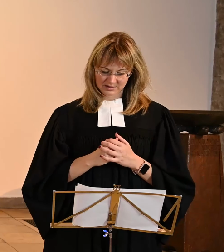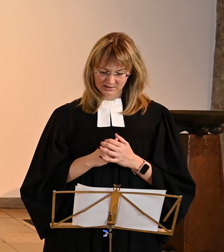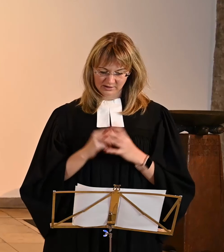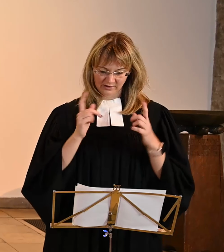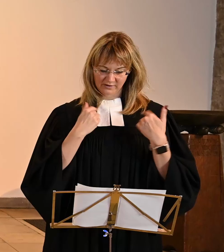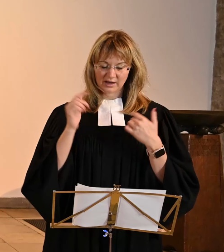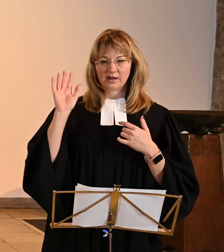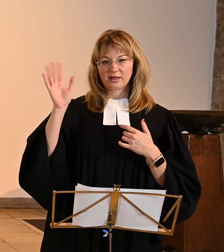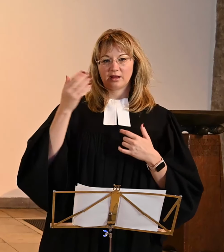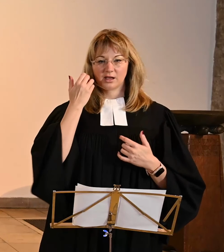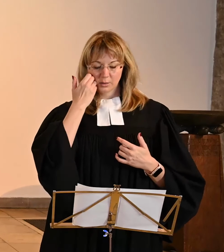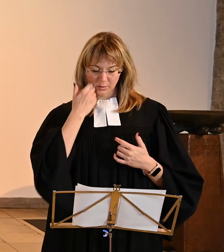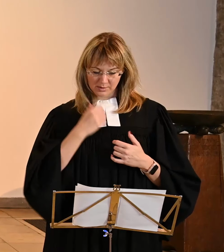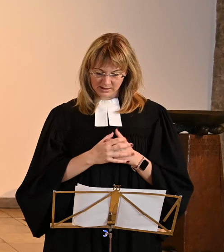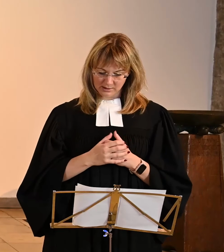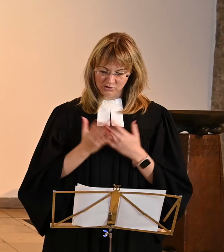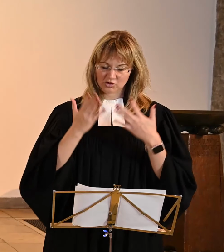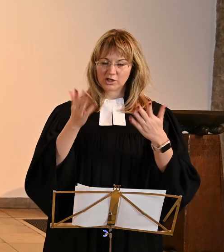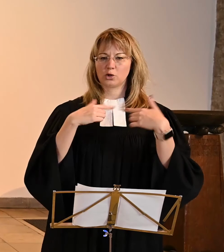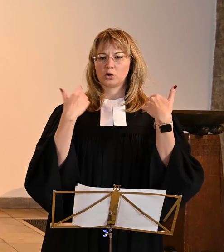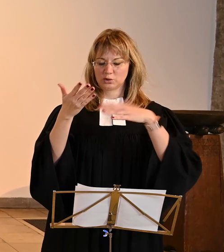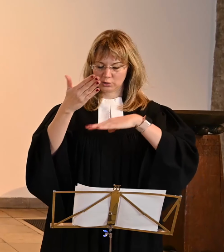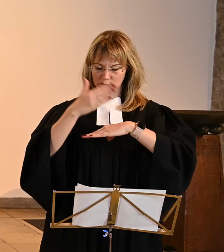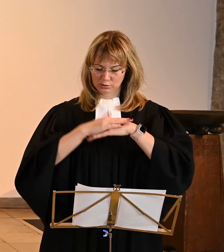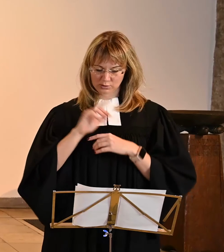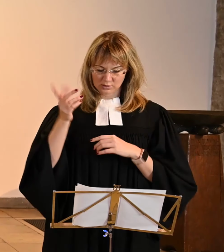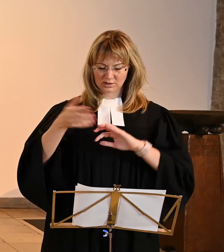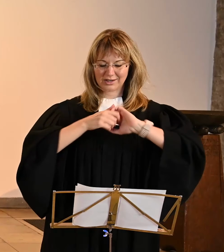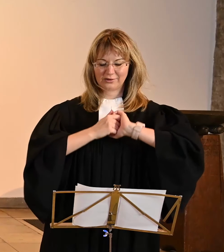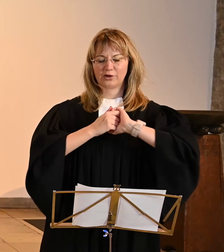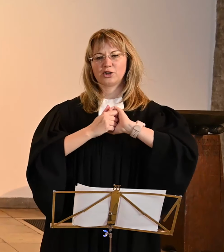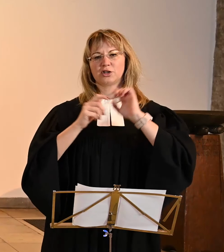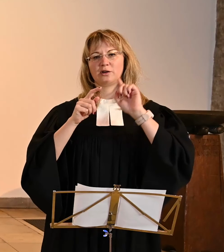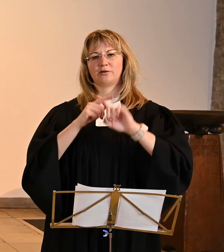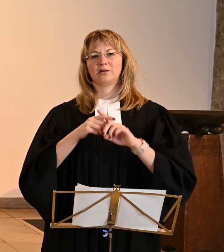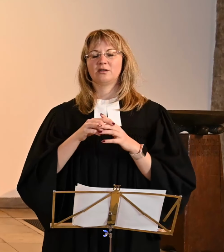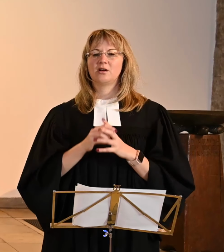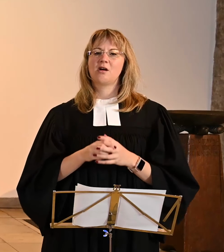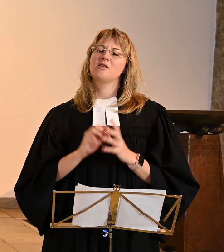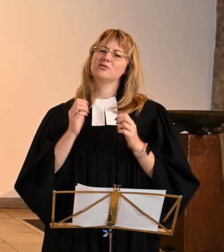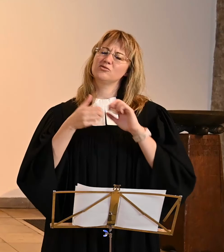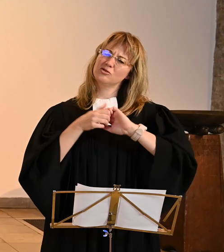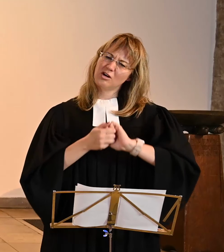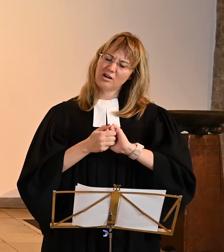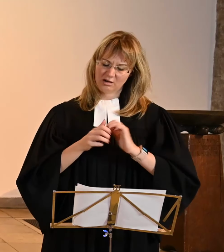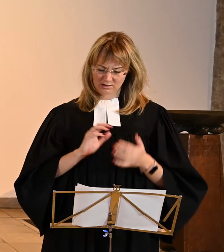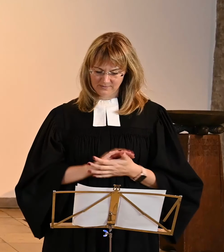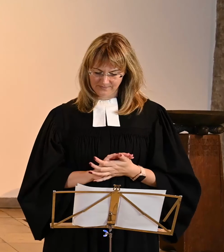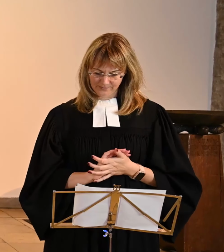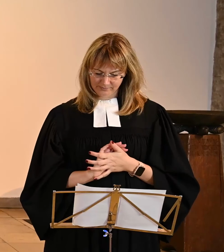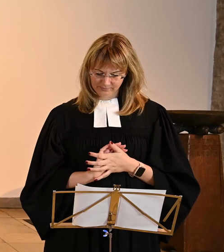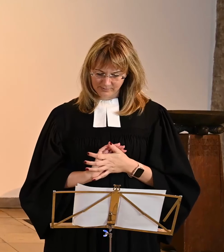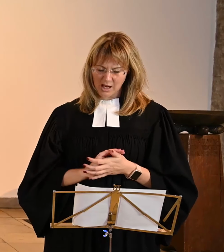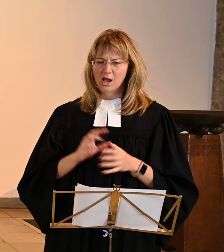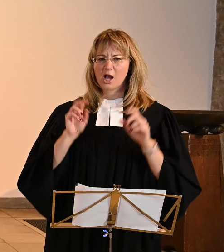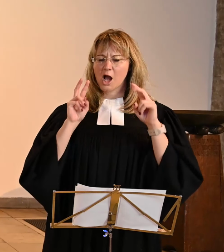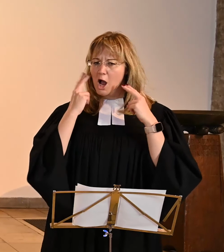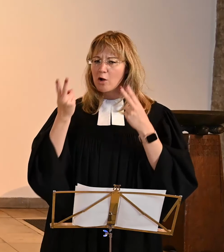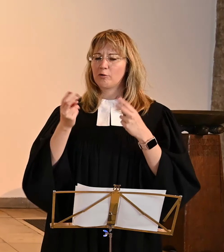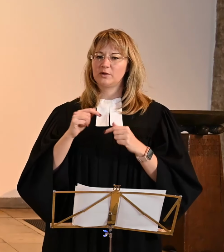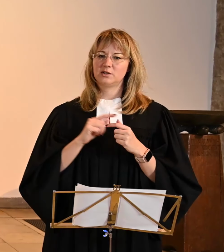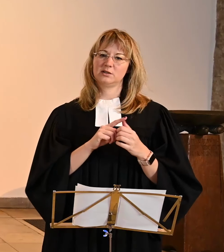dich, schenke unseren Verstorbenen deine Freundschaft und Treue. Schaue auf sie und auf uns.